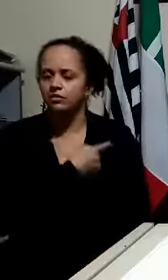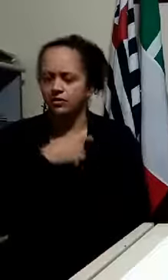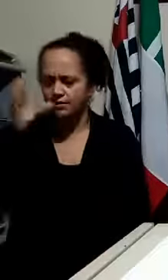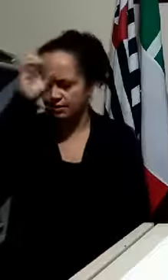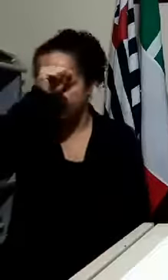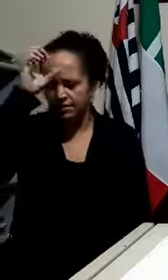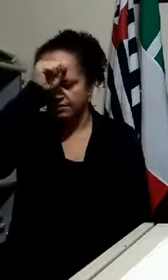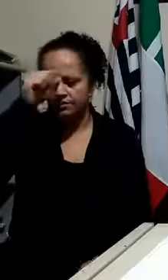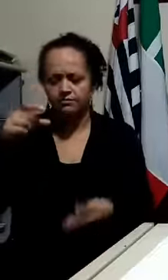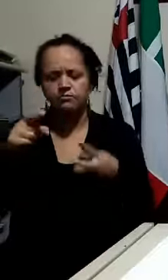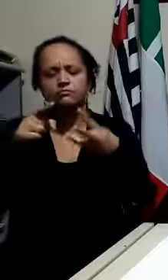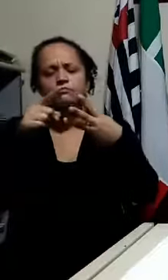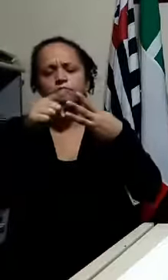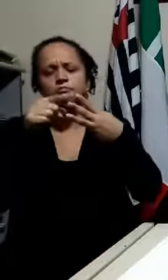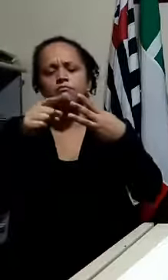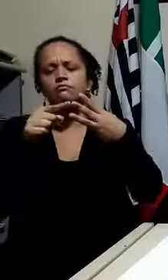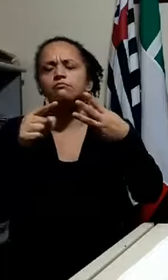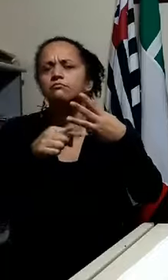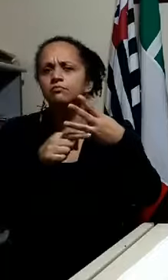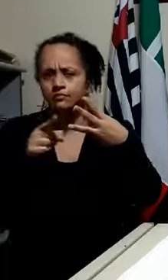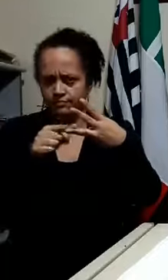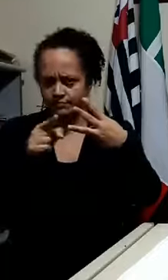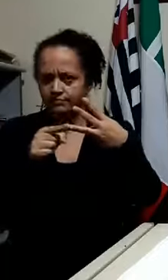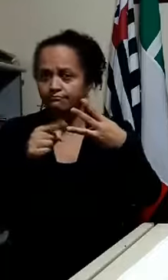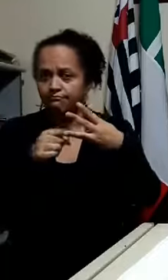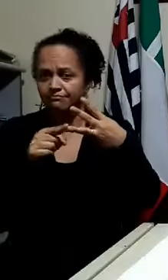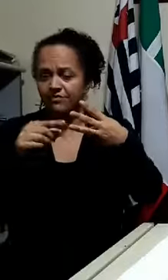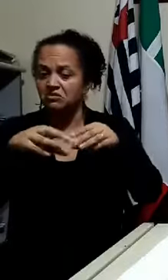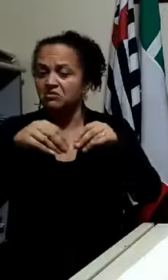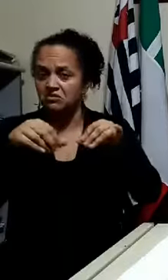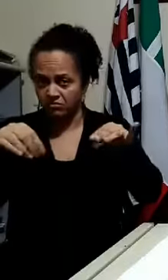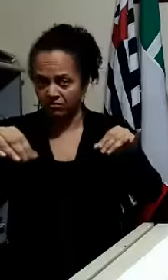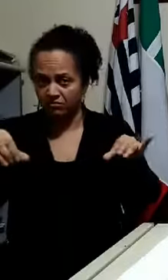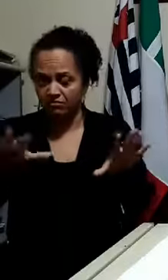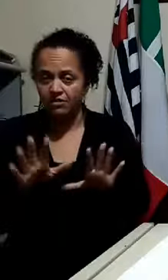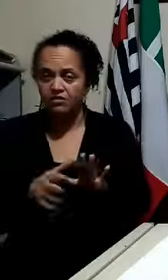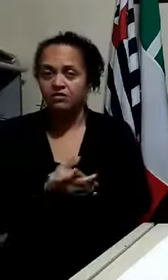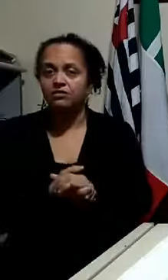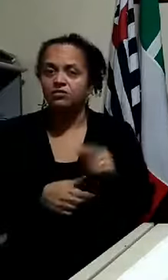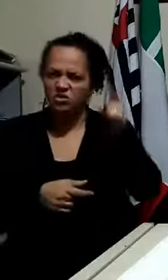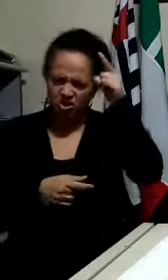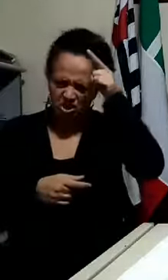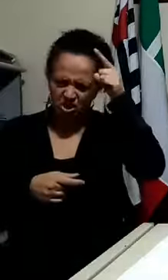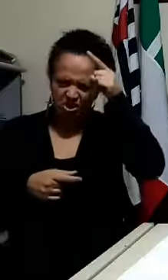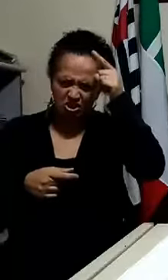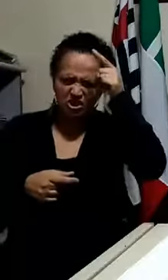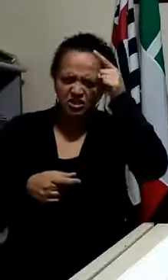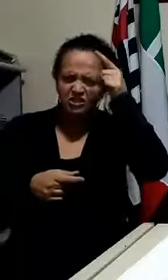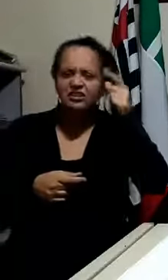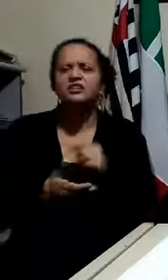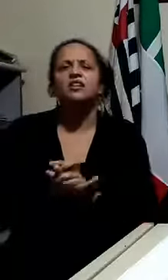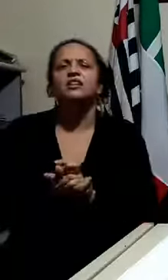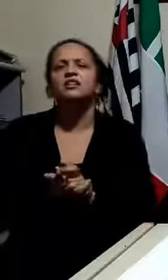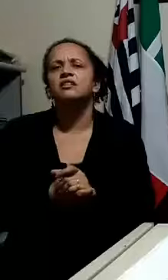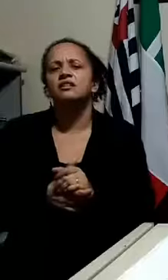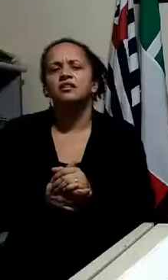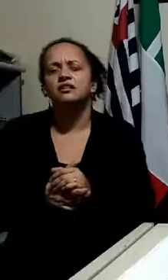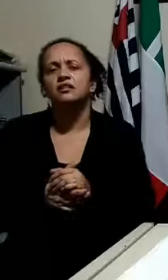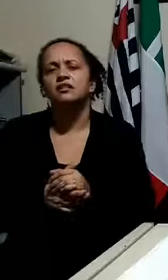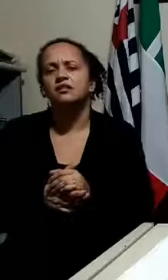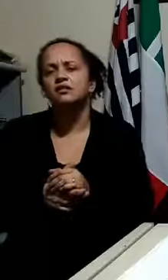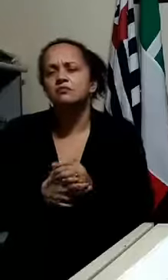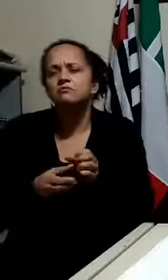tipos de solo, e você vai aprender hoje no terceiro tipo, que o diabo ele usa algumas estratégias